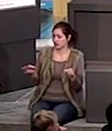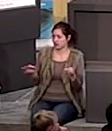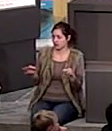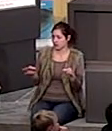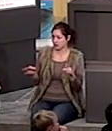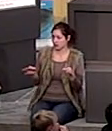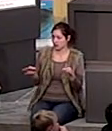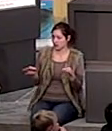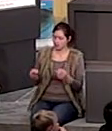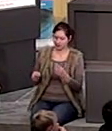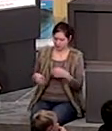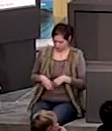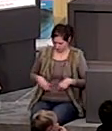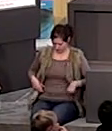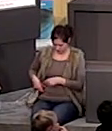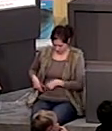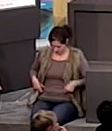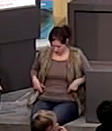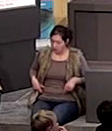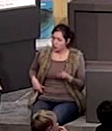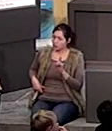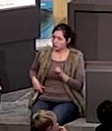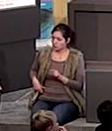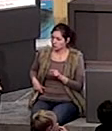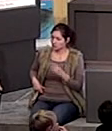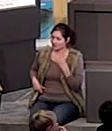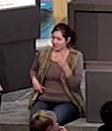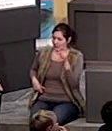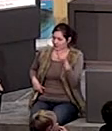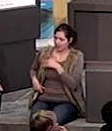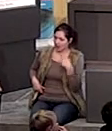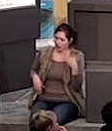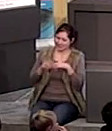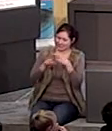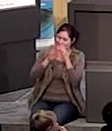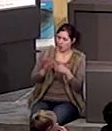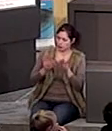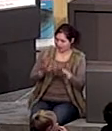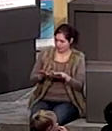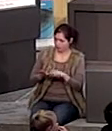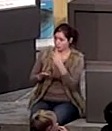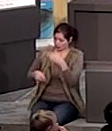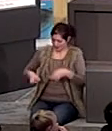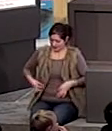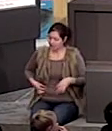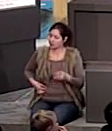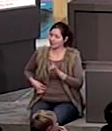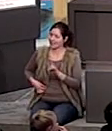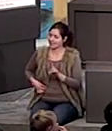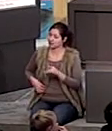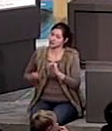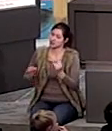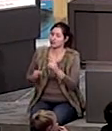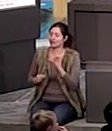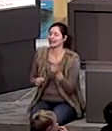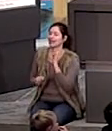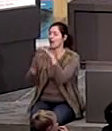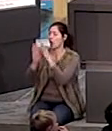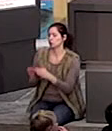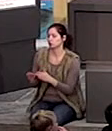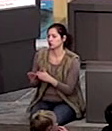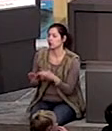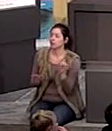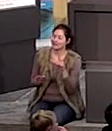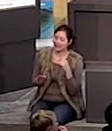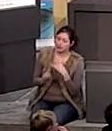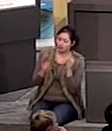3 weken opgenomen in een ziekenhuis. Nu kun je dezelfde dag naar huis. Dat betekent dat ik minder verpleegkundigen nodig heb, minder bedden